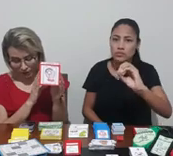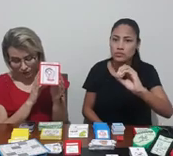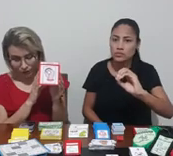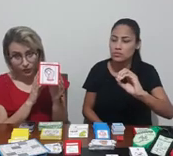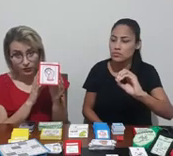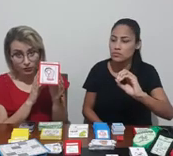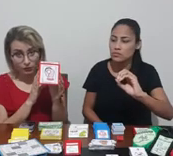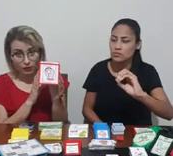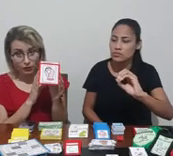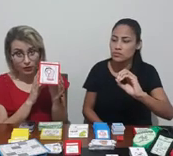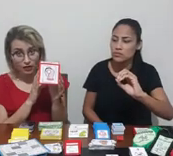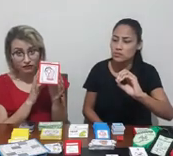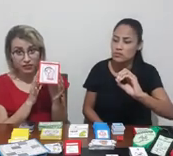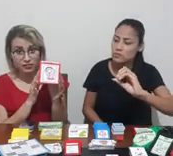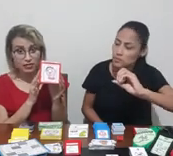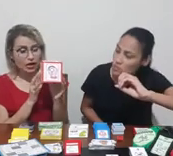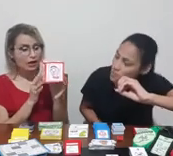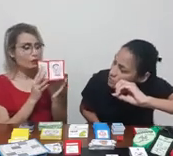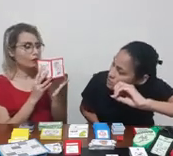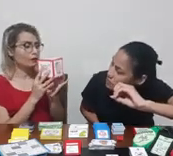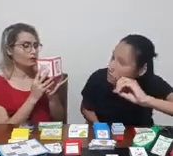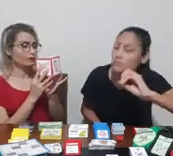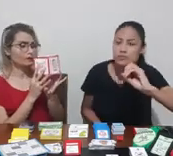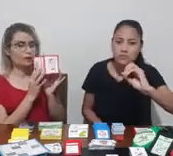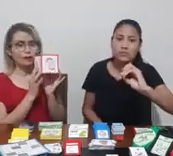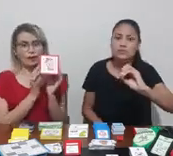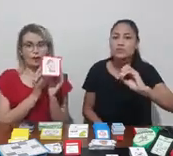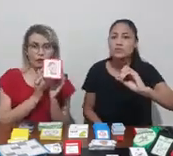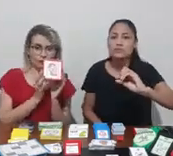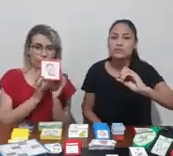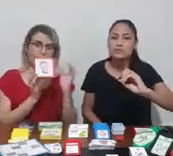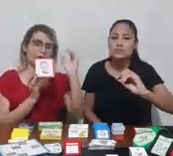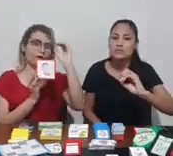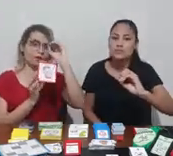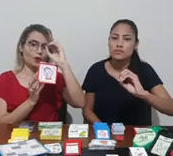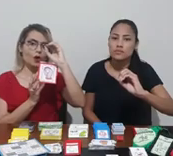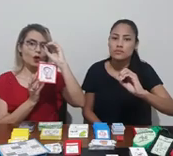Essa configuração de mão aqui refere-se a o